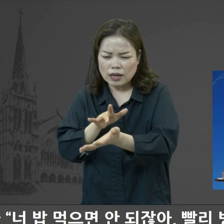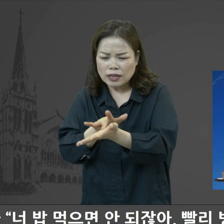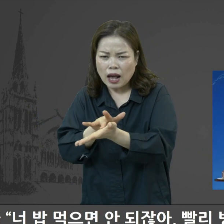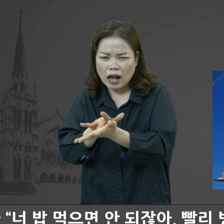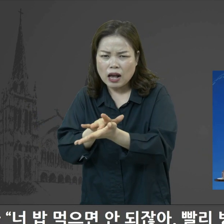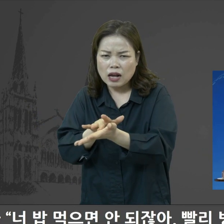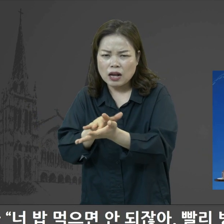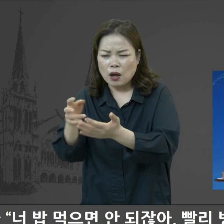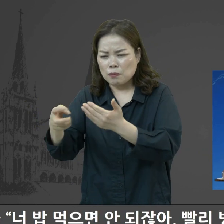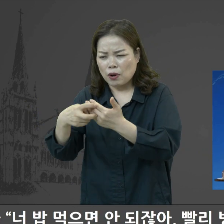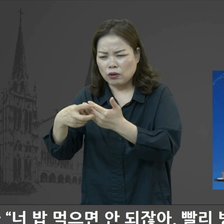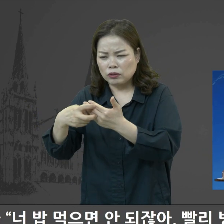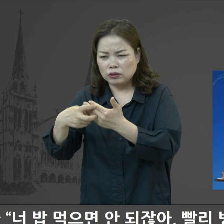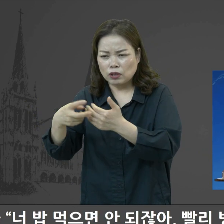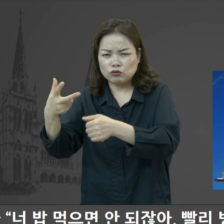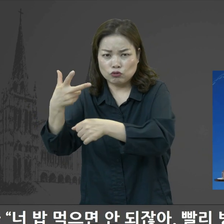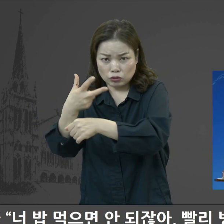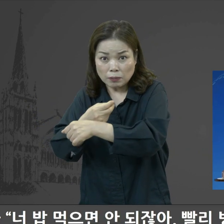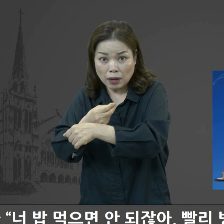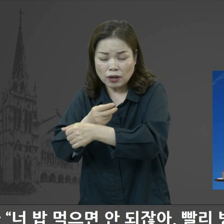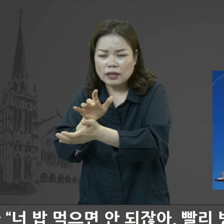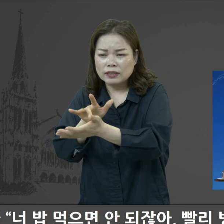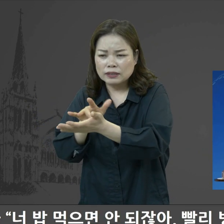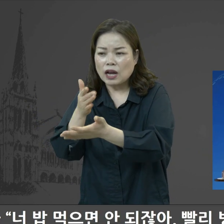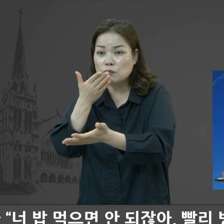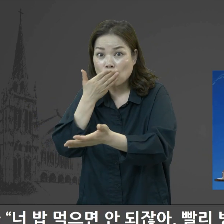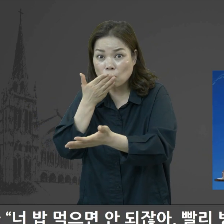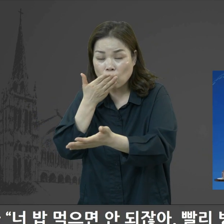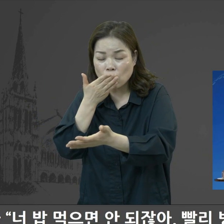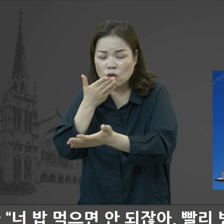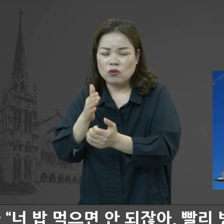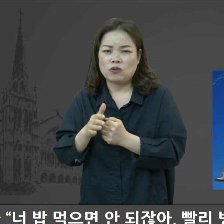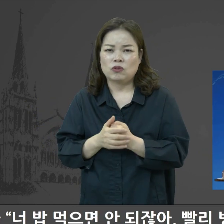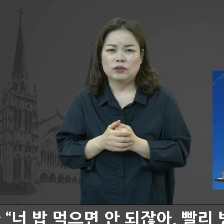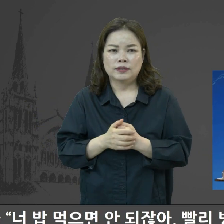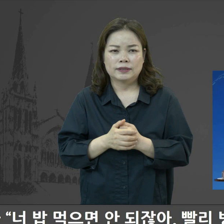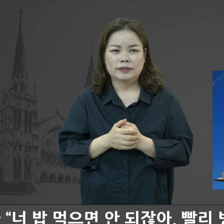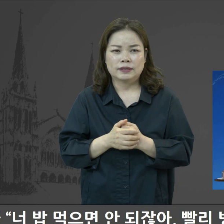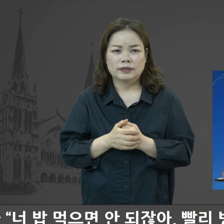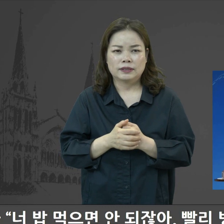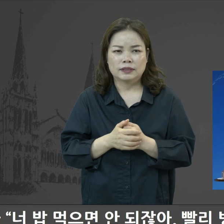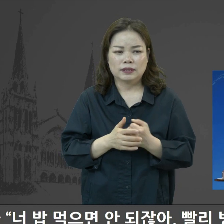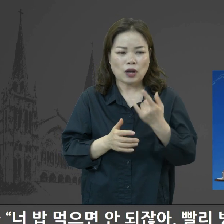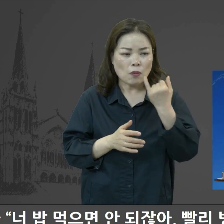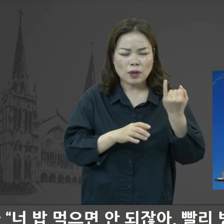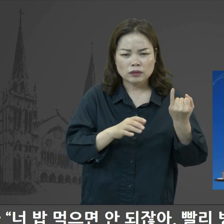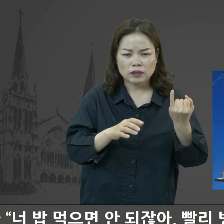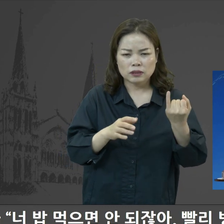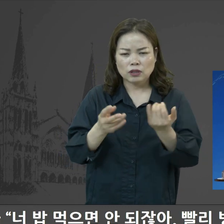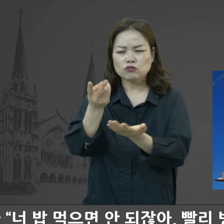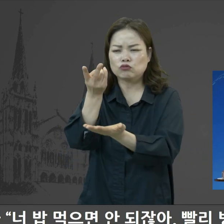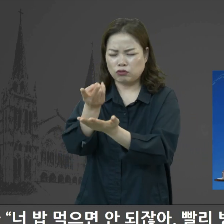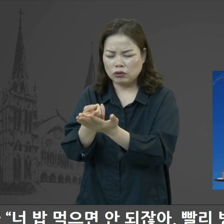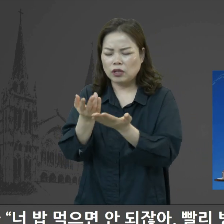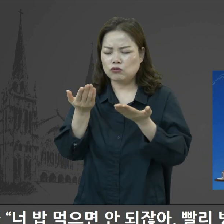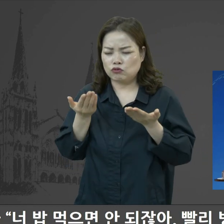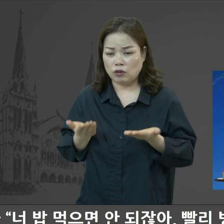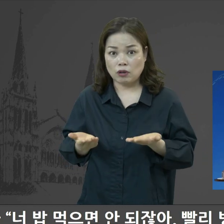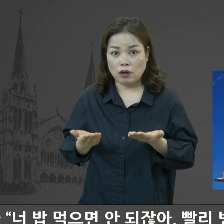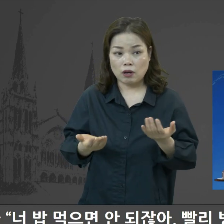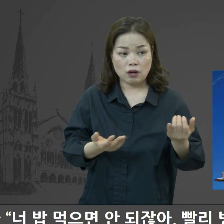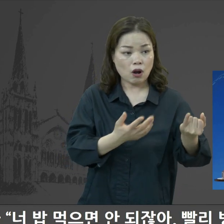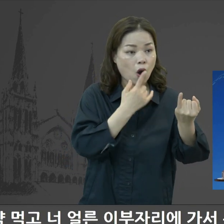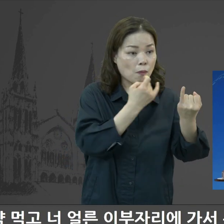빨리 병원에 가서 주사 맞고 빨리 가서 약 먹고 너 빨리 얼른 이부자리에 빨리 가서 누워서 쉬어라